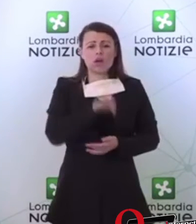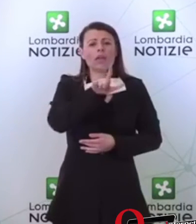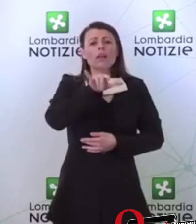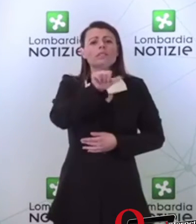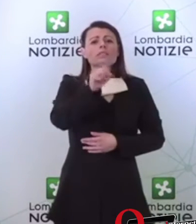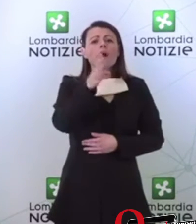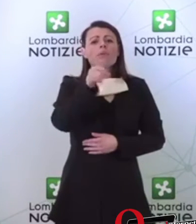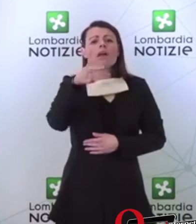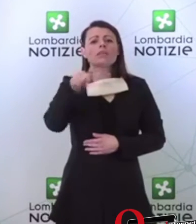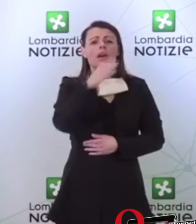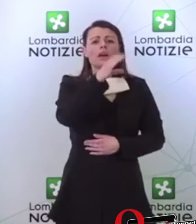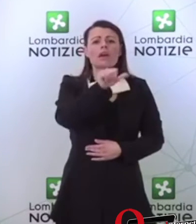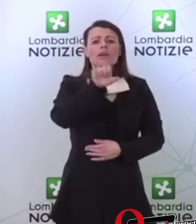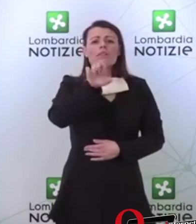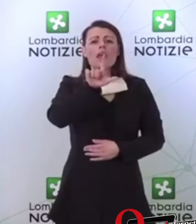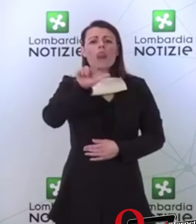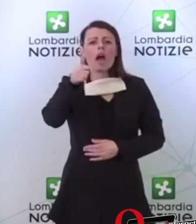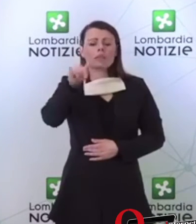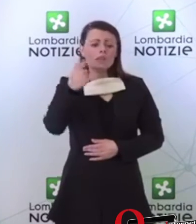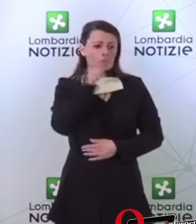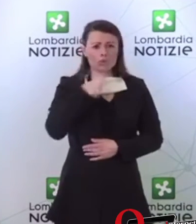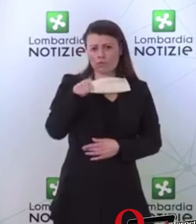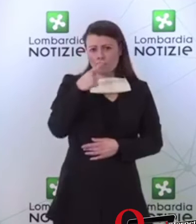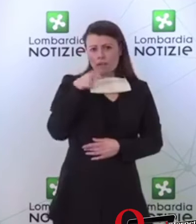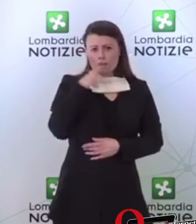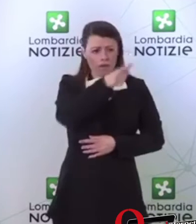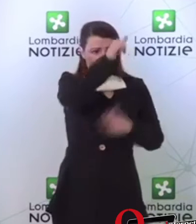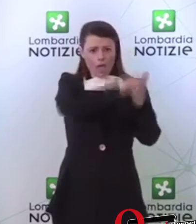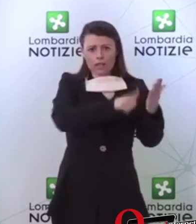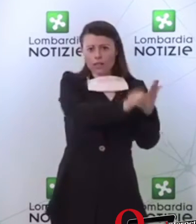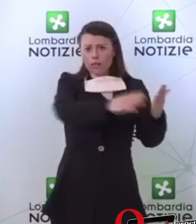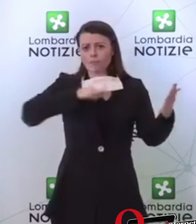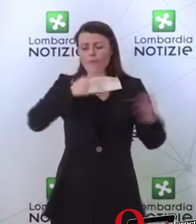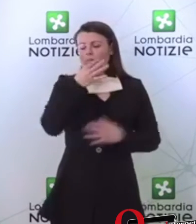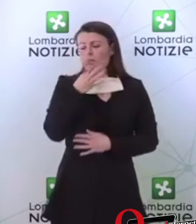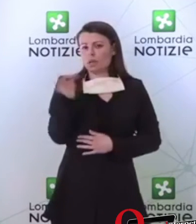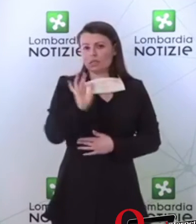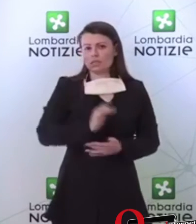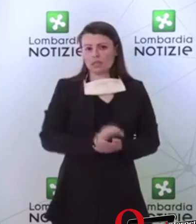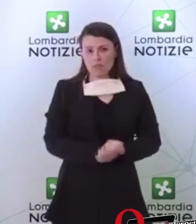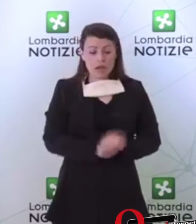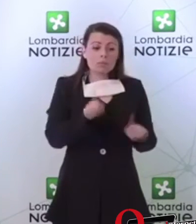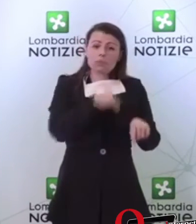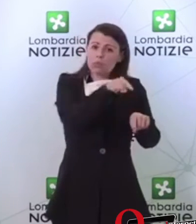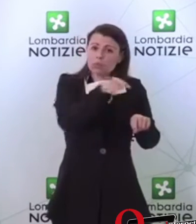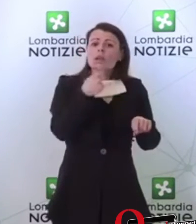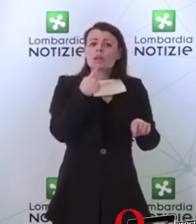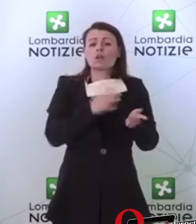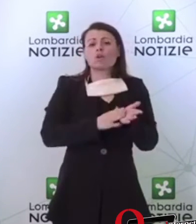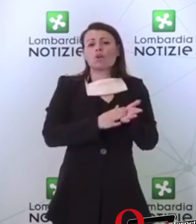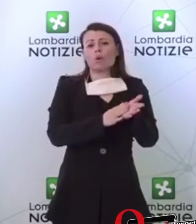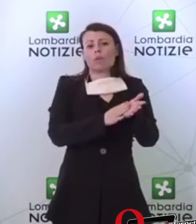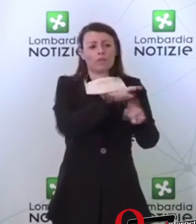Elisabetta Casellati, che ci ha mandato una lettera molto bella in cui anch'ella si complimenta per